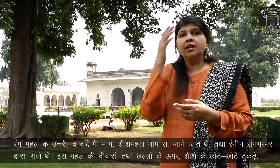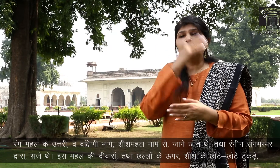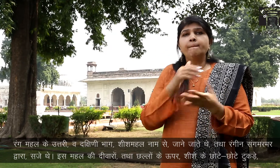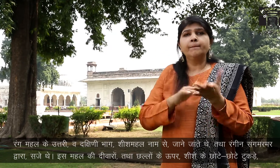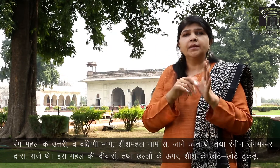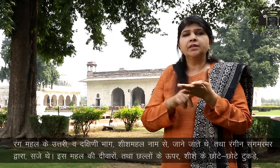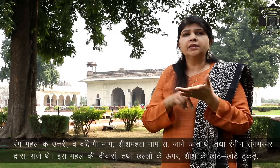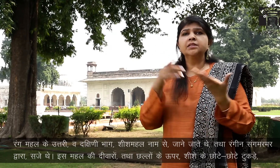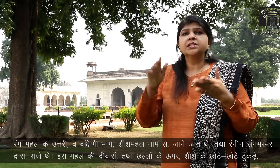द्वारा सजे थे।